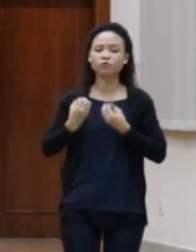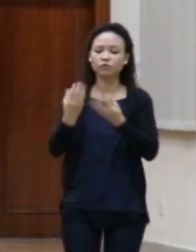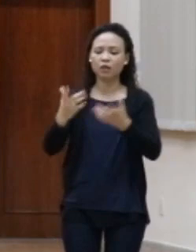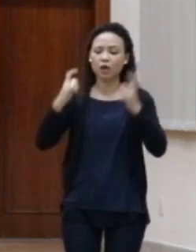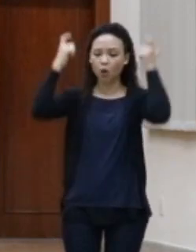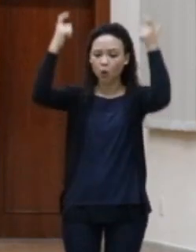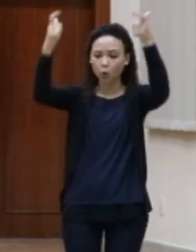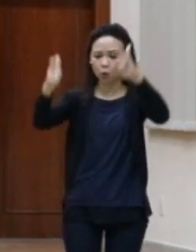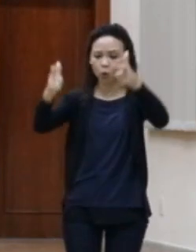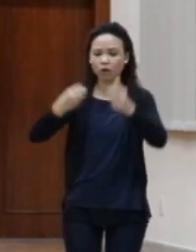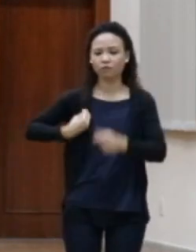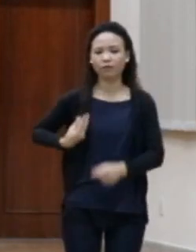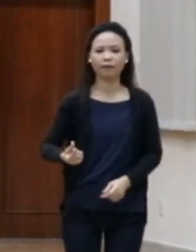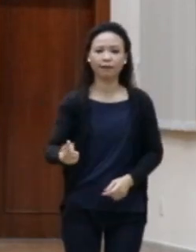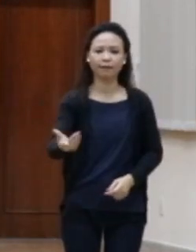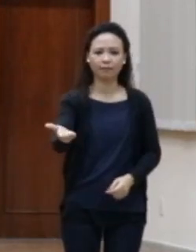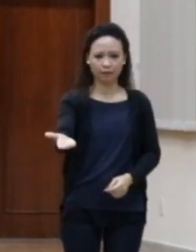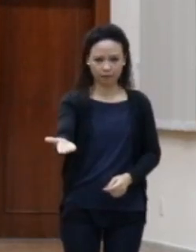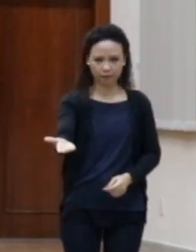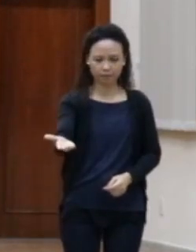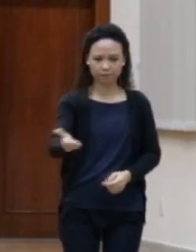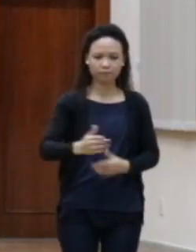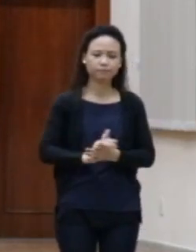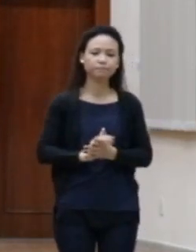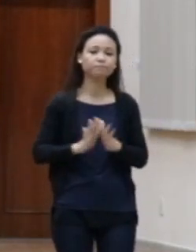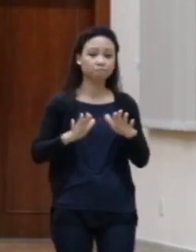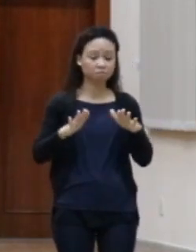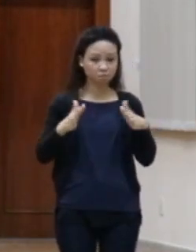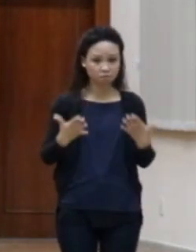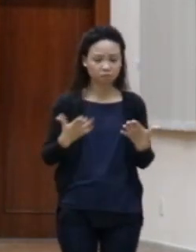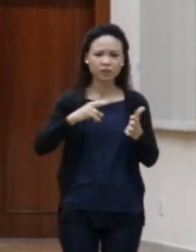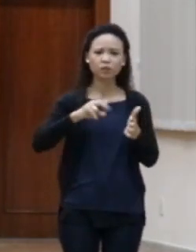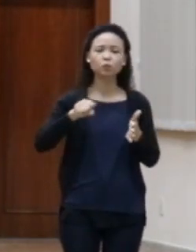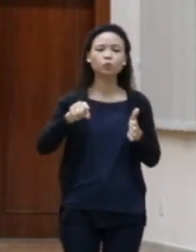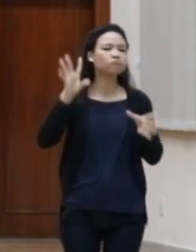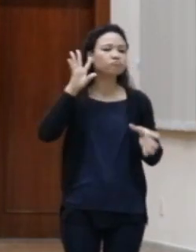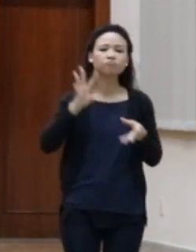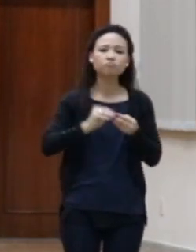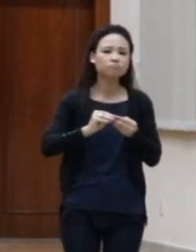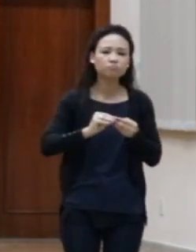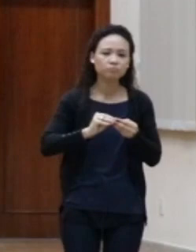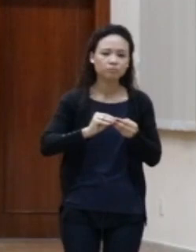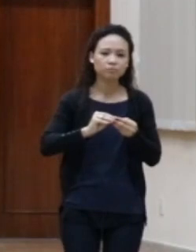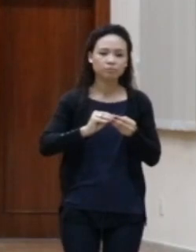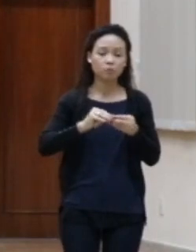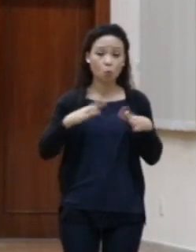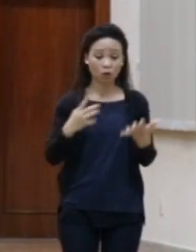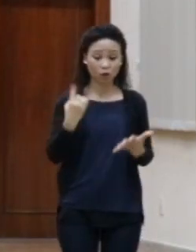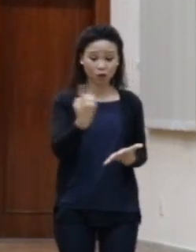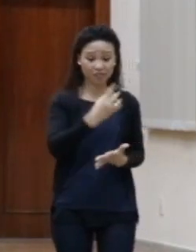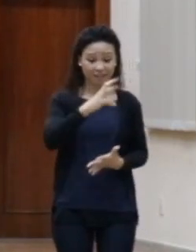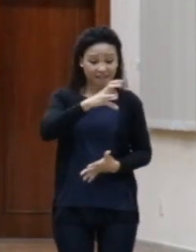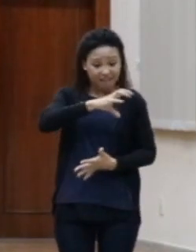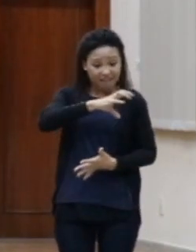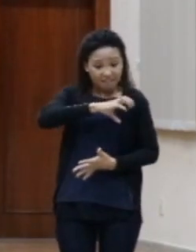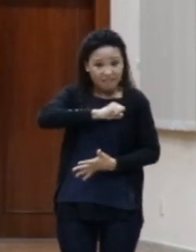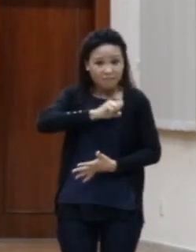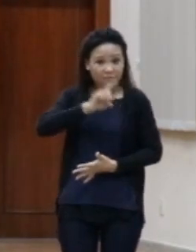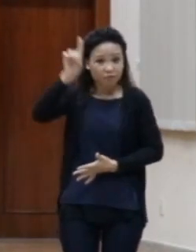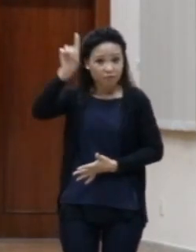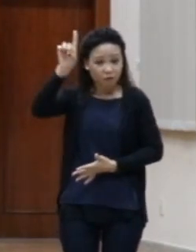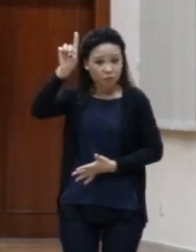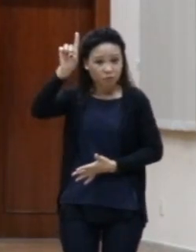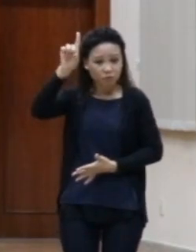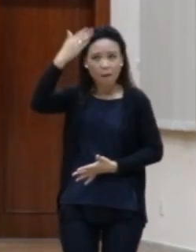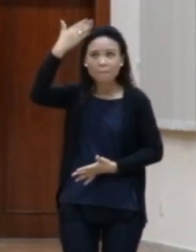querido, ser amado por Deus, estar com Deus na sua presença para sempre,